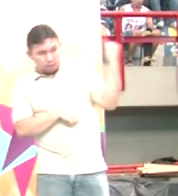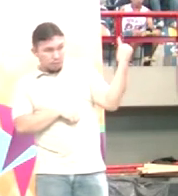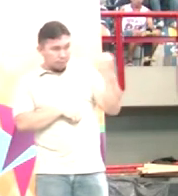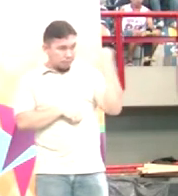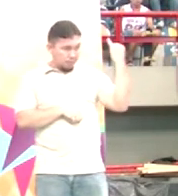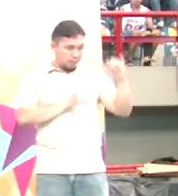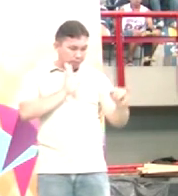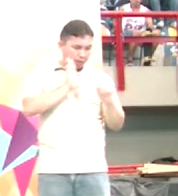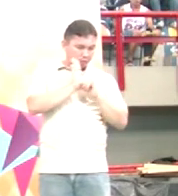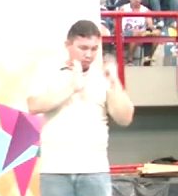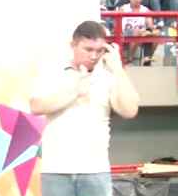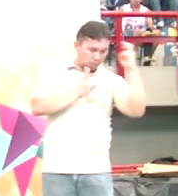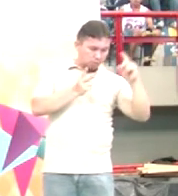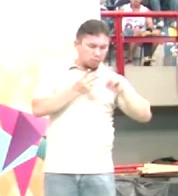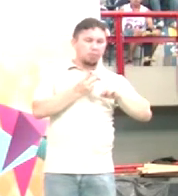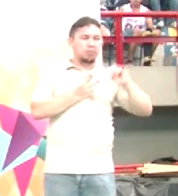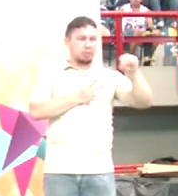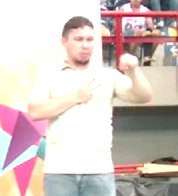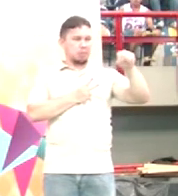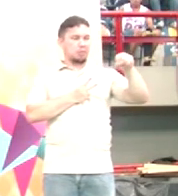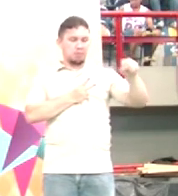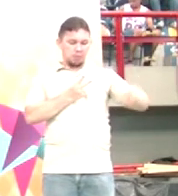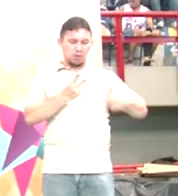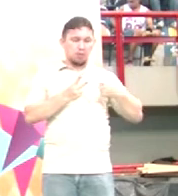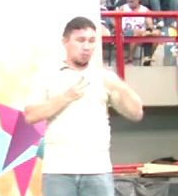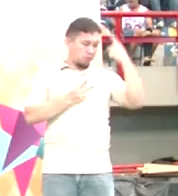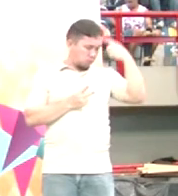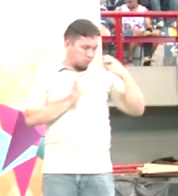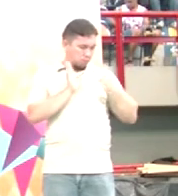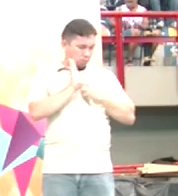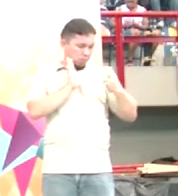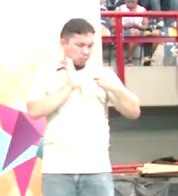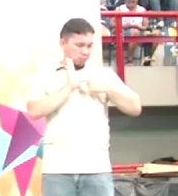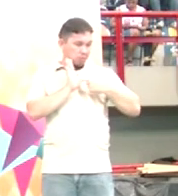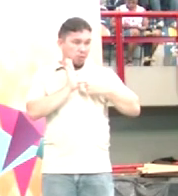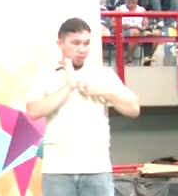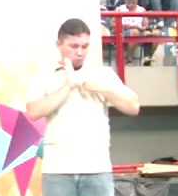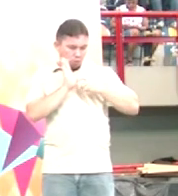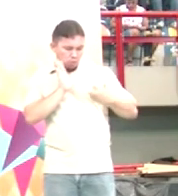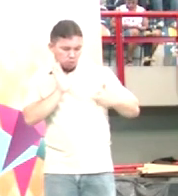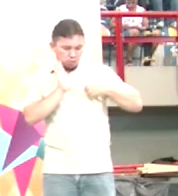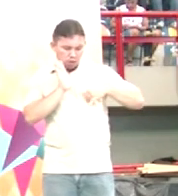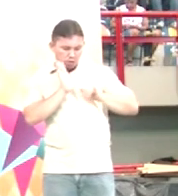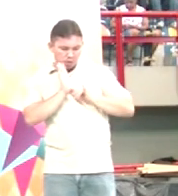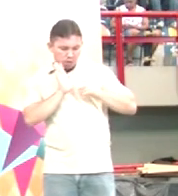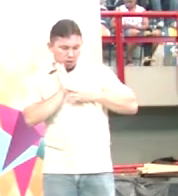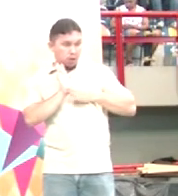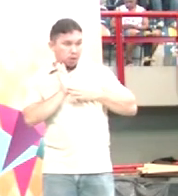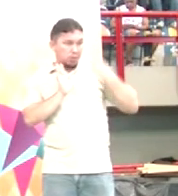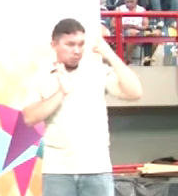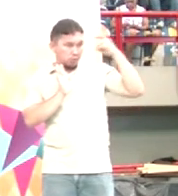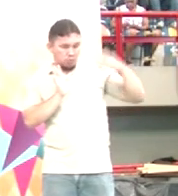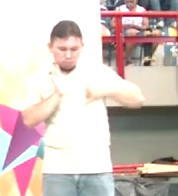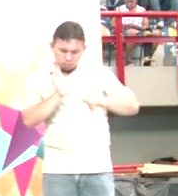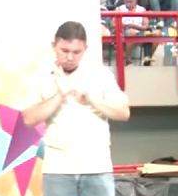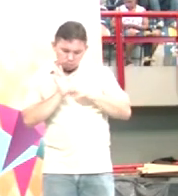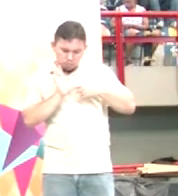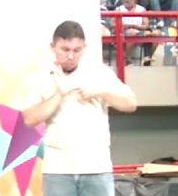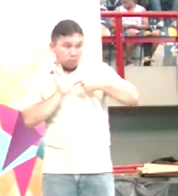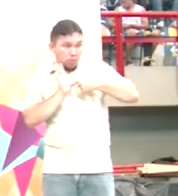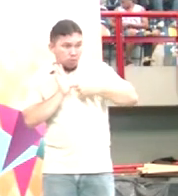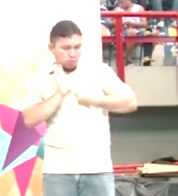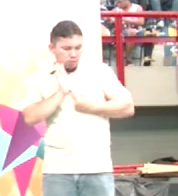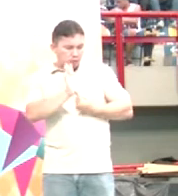é uma identidade cultural? Sim, é uma forma de nós sermos vistos lá fora, porque existem palavras que